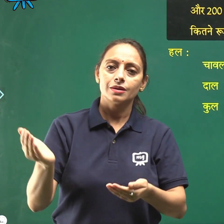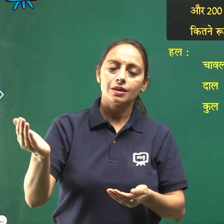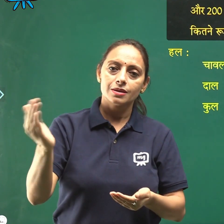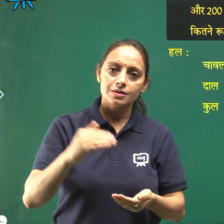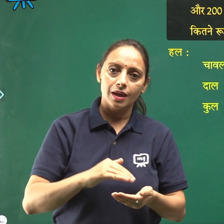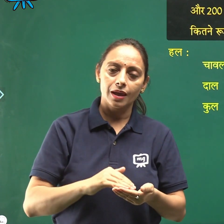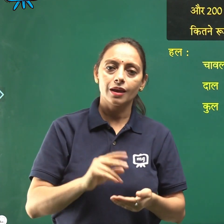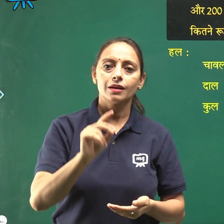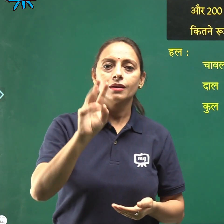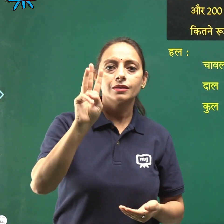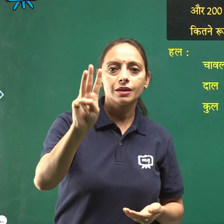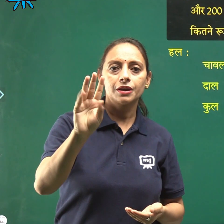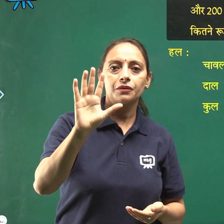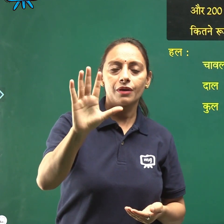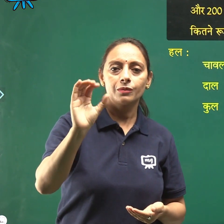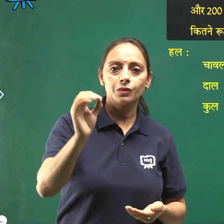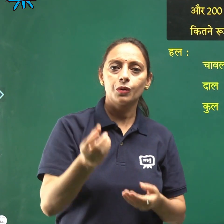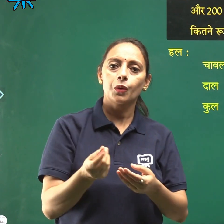350 रुपए के